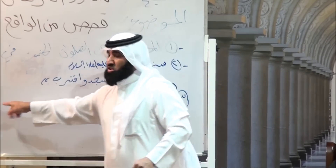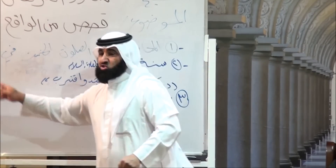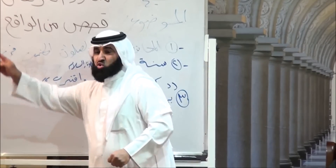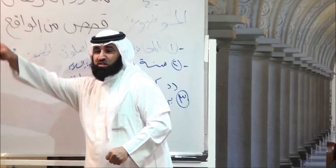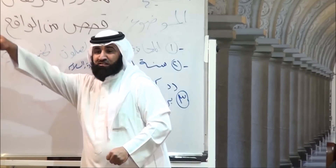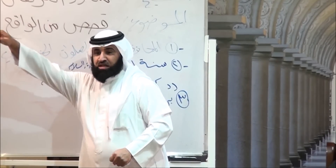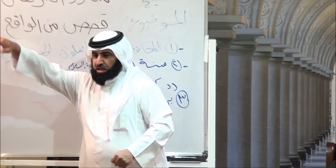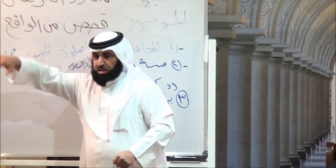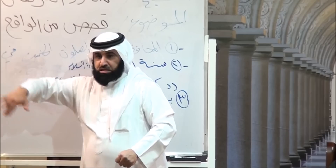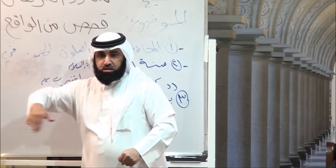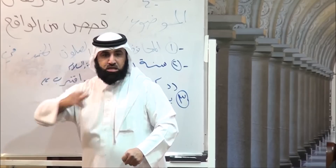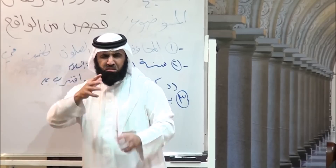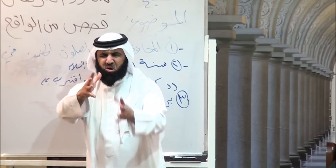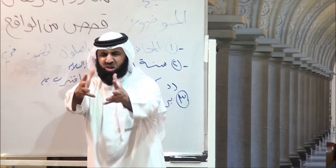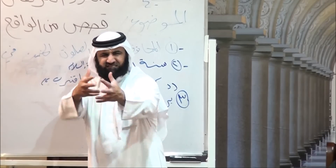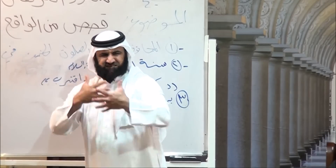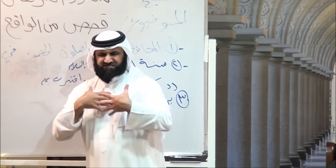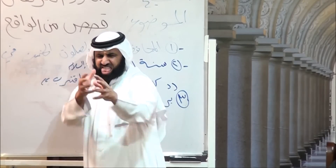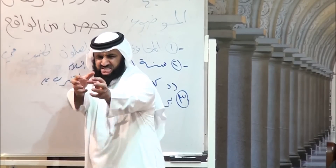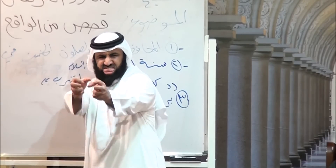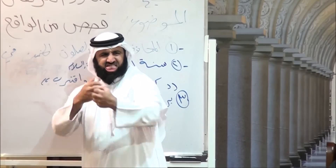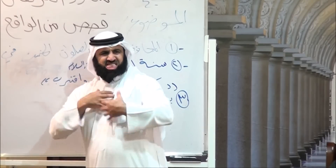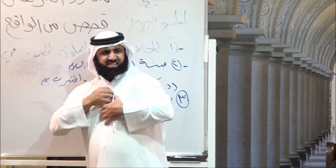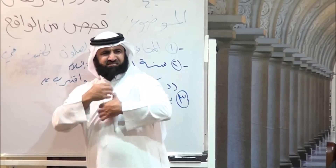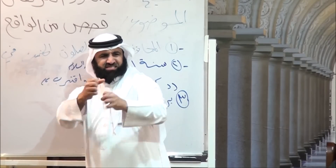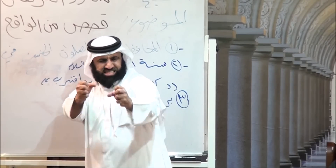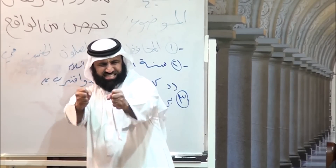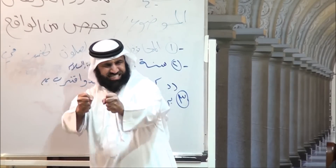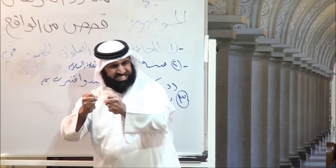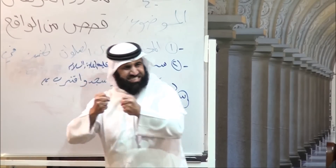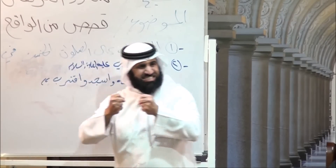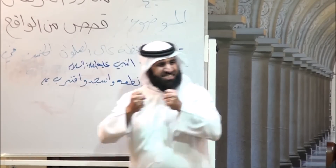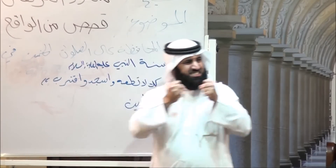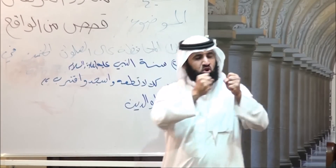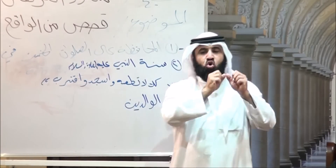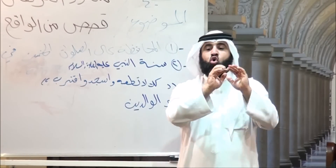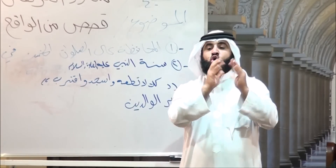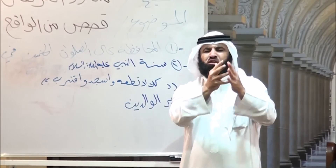قال: وأخذتني زوجتي وأدخلتني إلى إحدى الغرف.